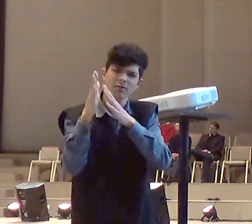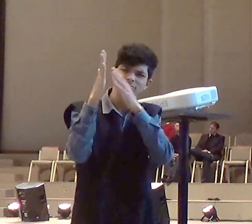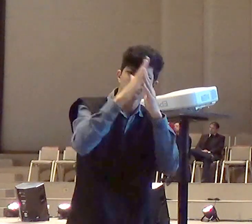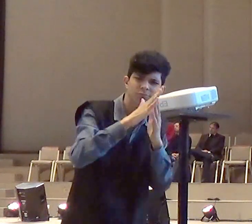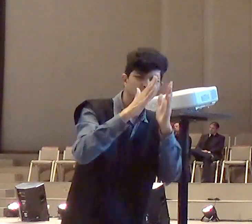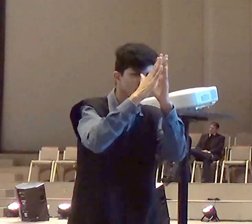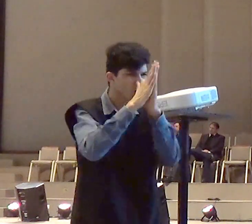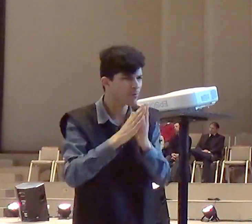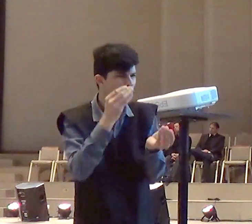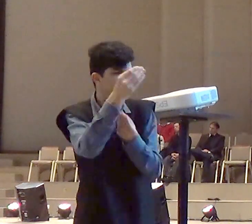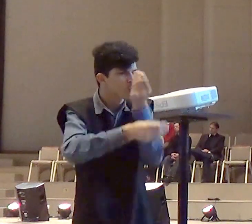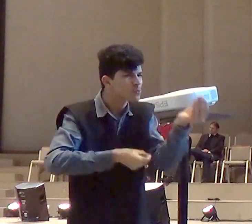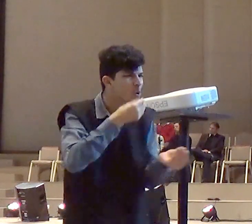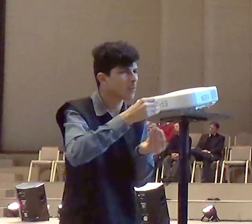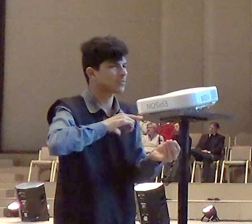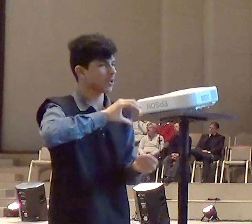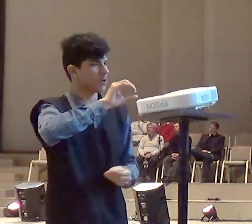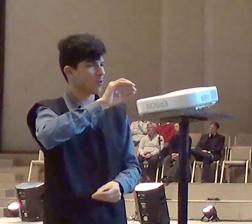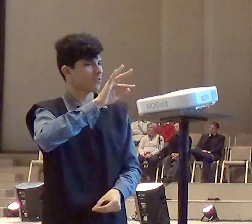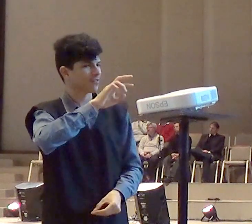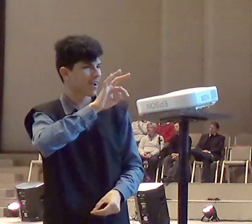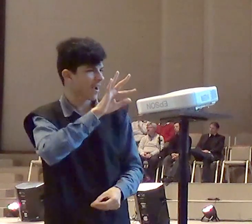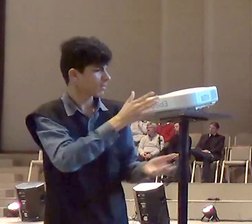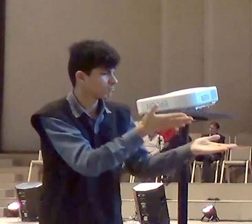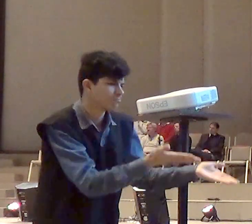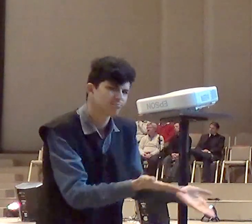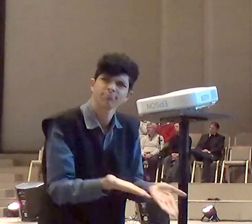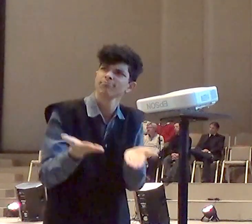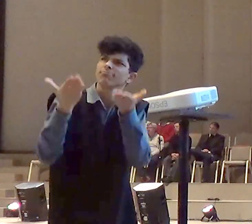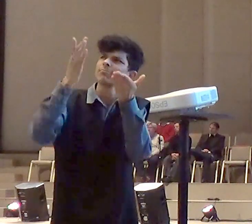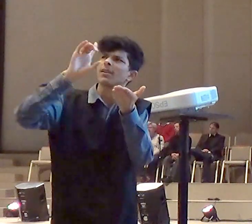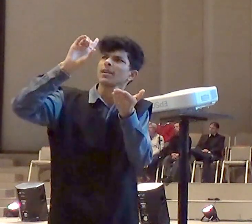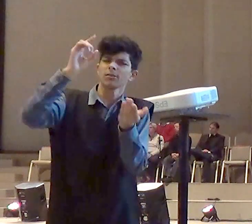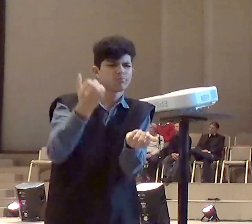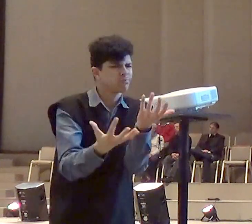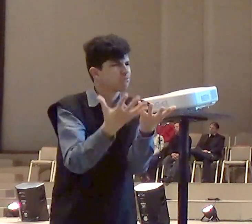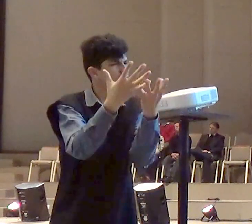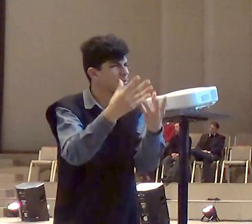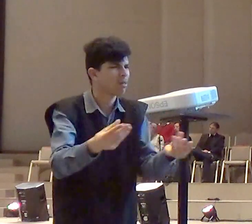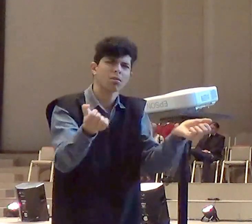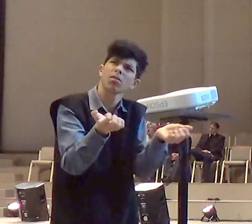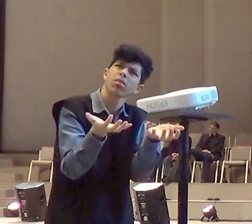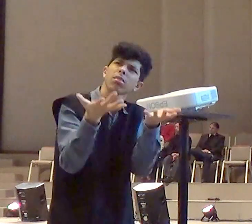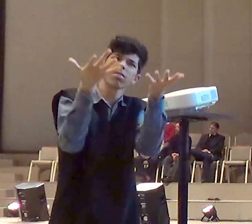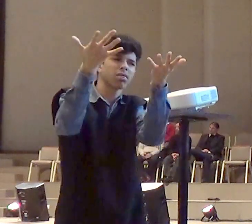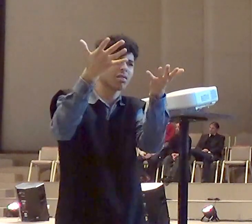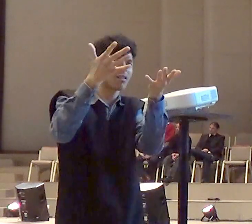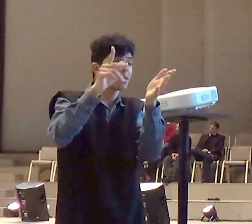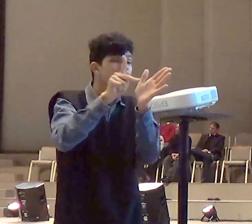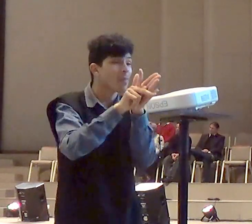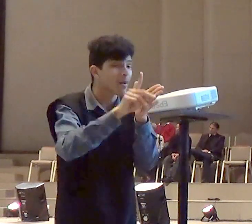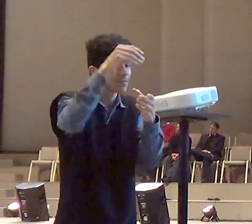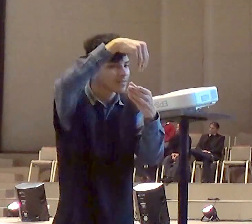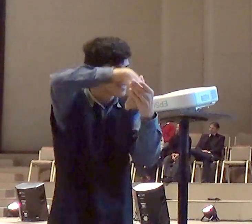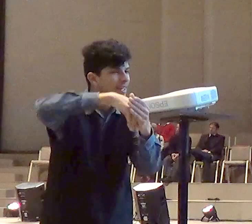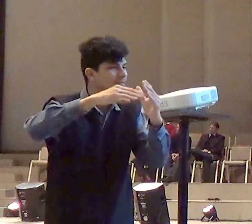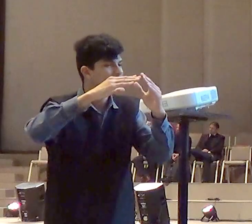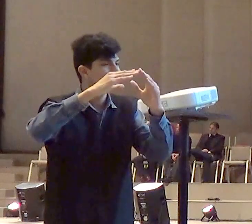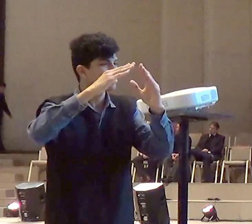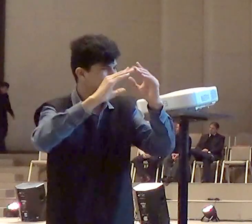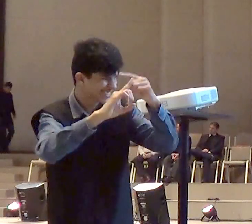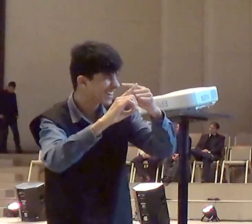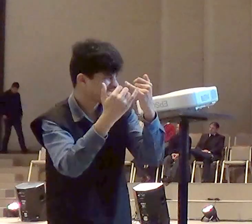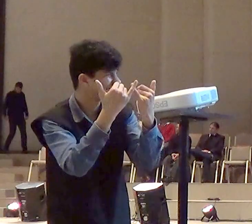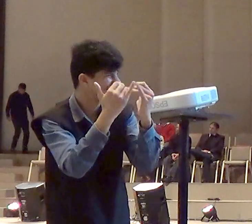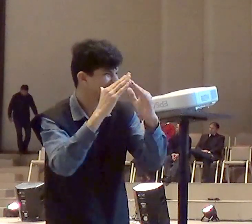da do transporte cuidariam de todas as coisas que tinham a ver com a casa do senhor administrariam